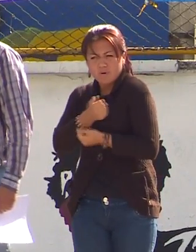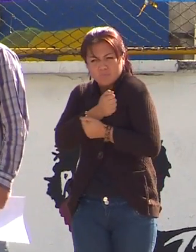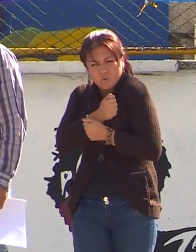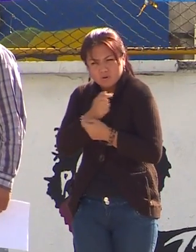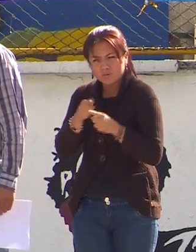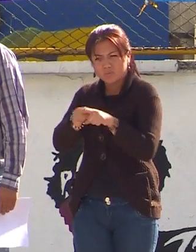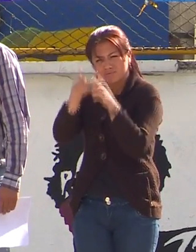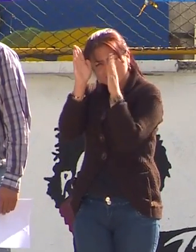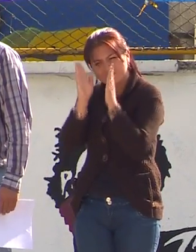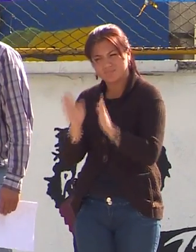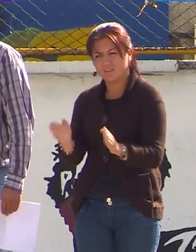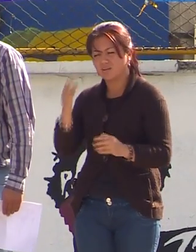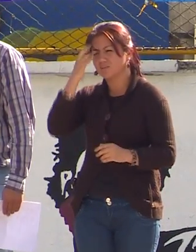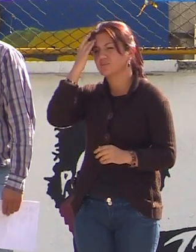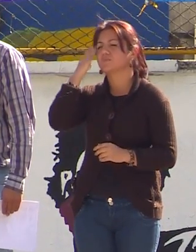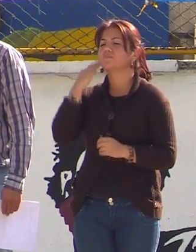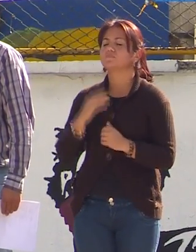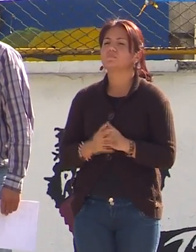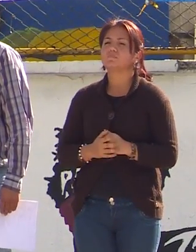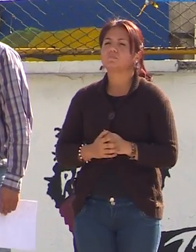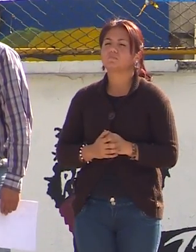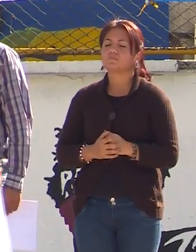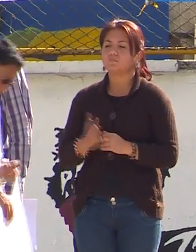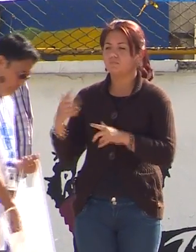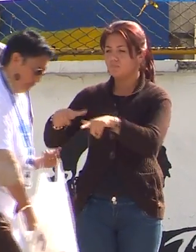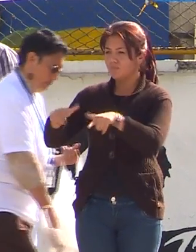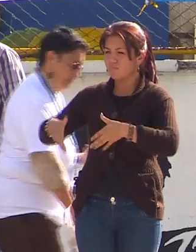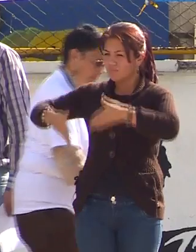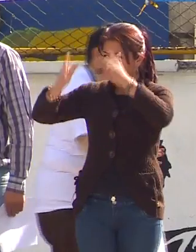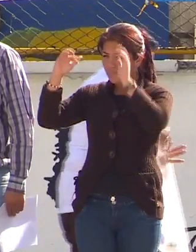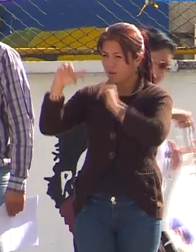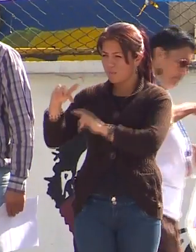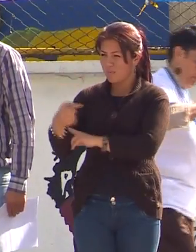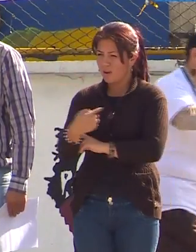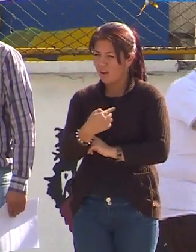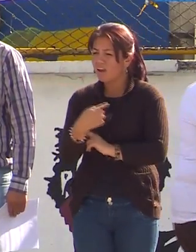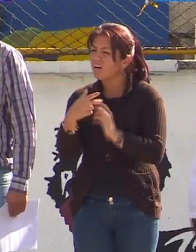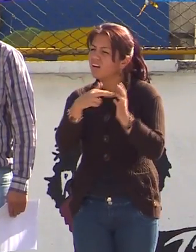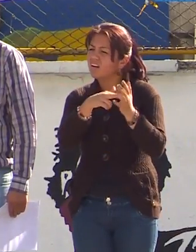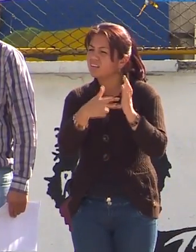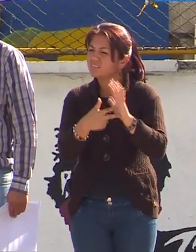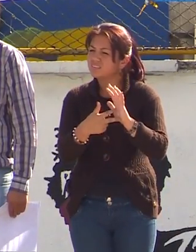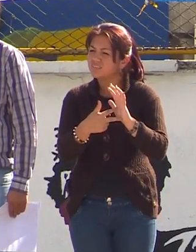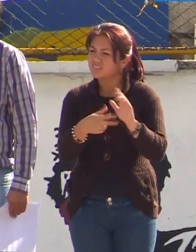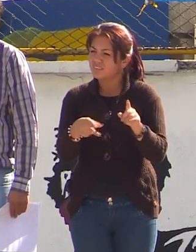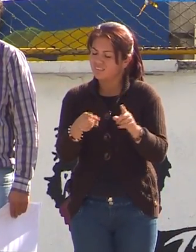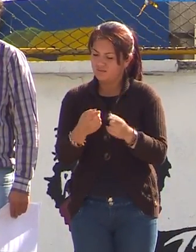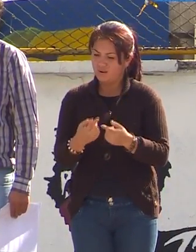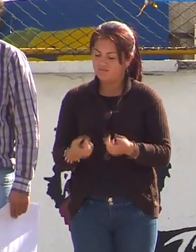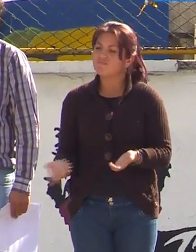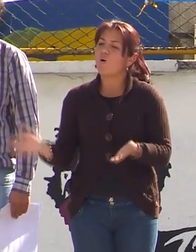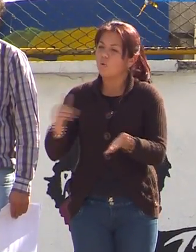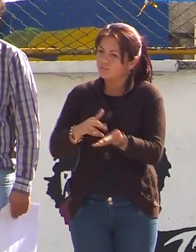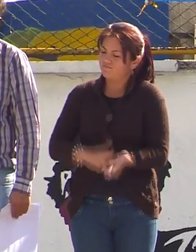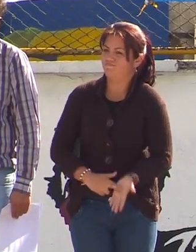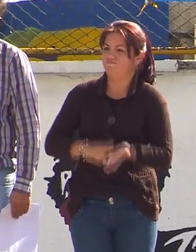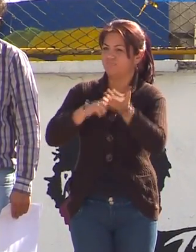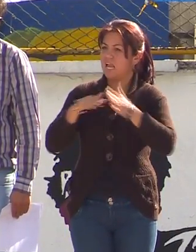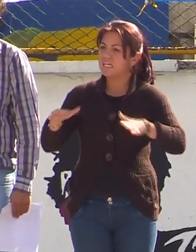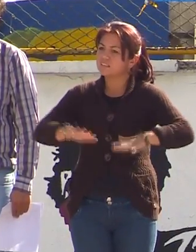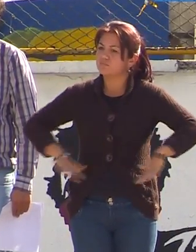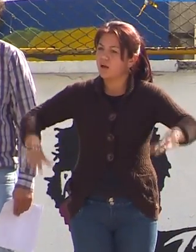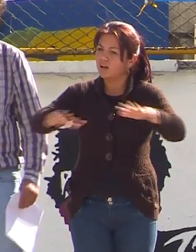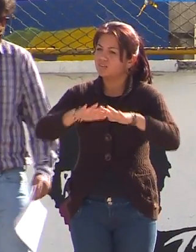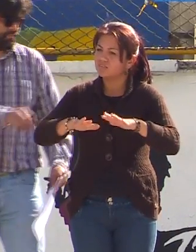dedicación. El P constituye la resignificación del espacio en homenaje